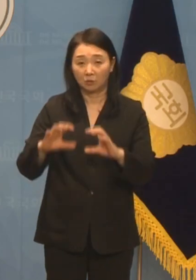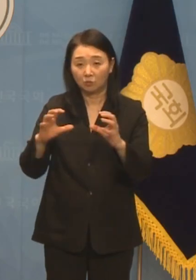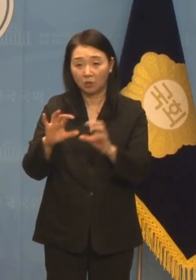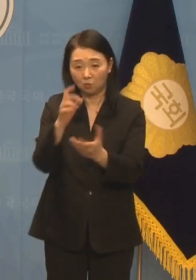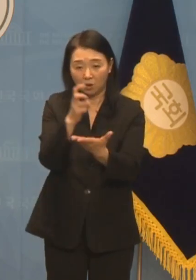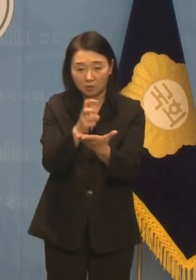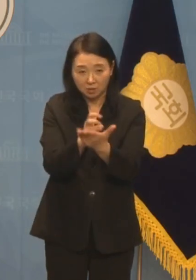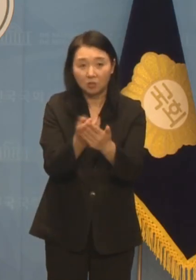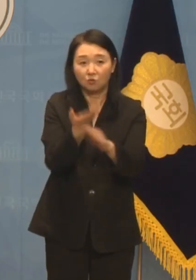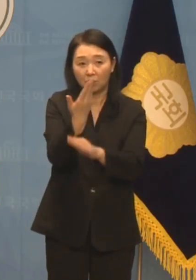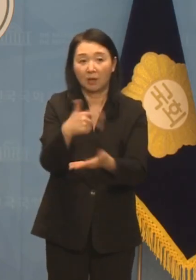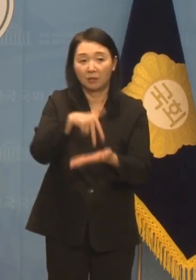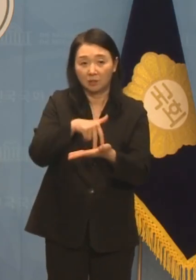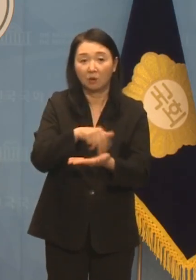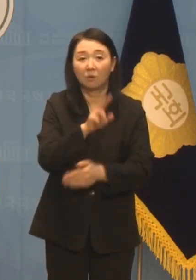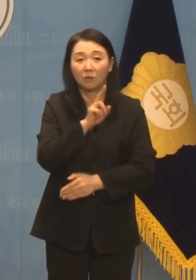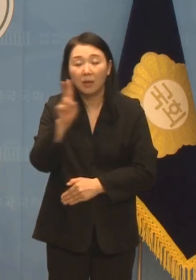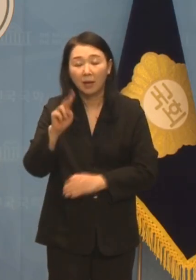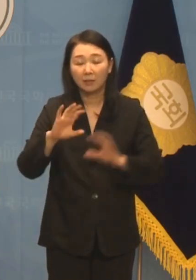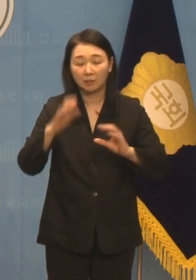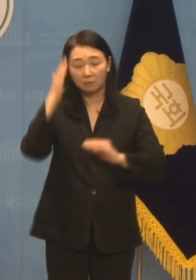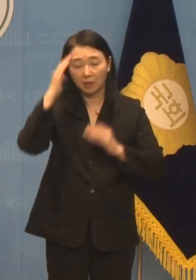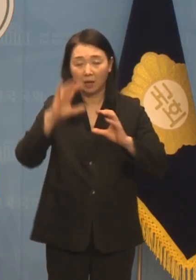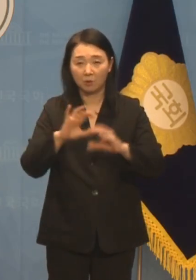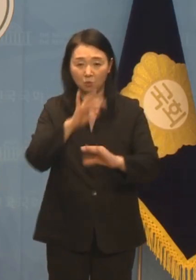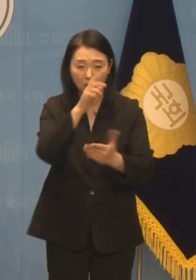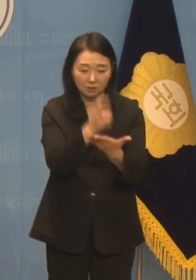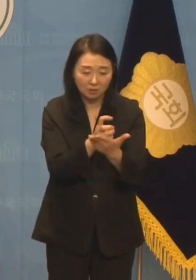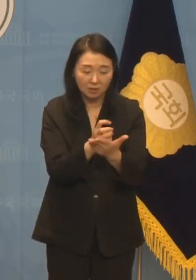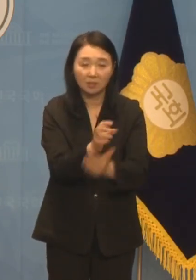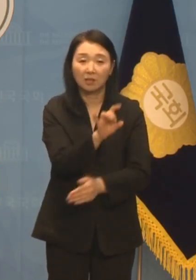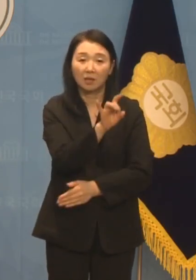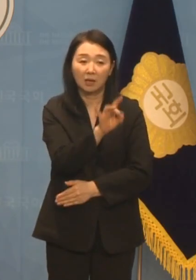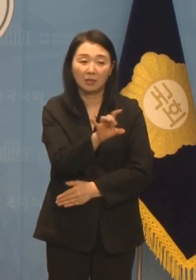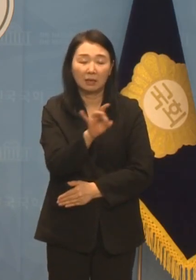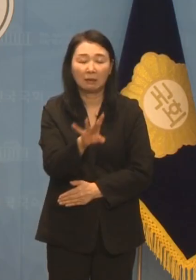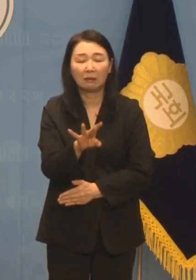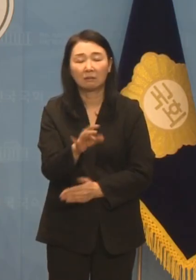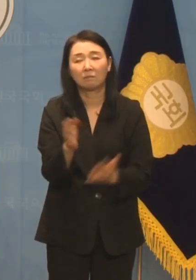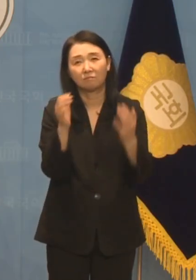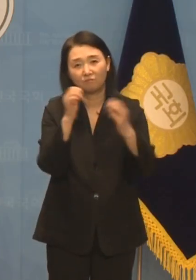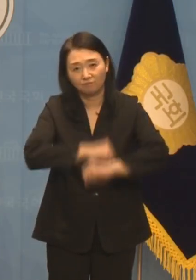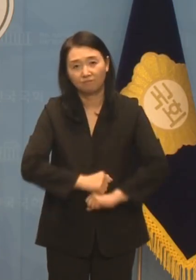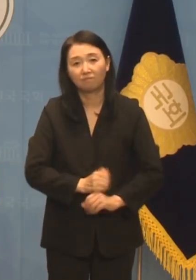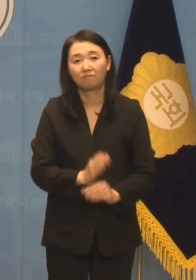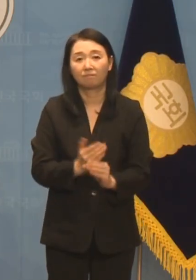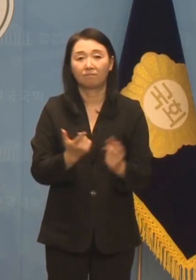서야 하지만 지금의 대한민국은 그 원칙들이 하나둘씩 무너지고 있습니다.